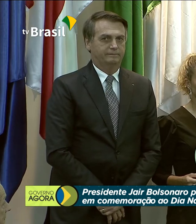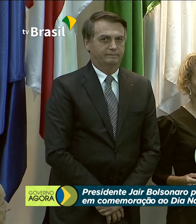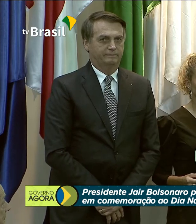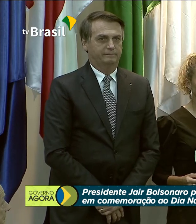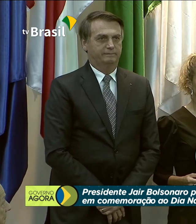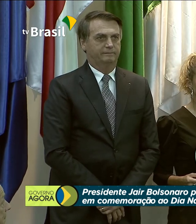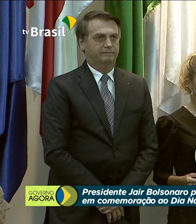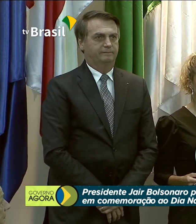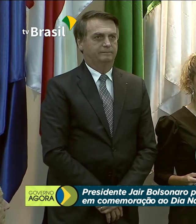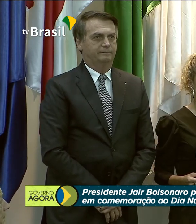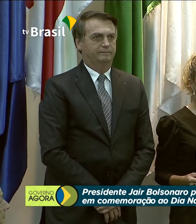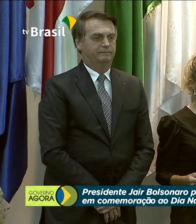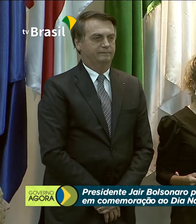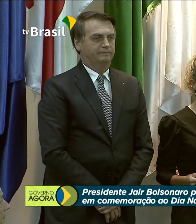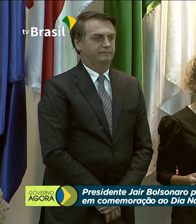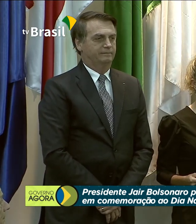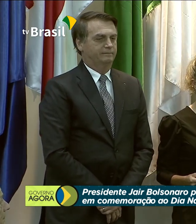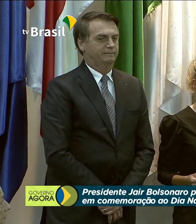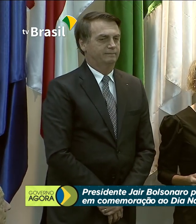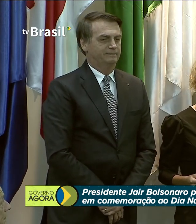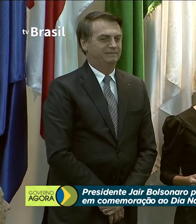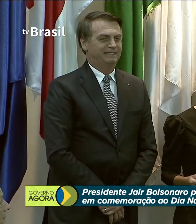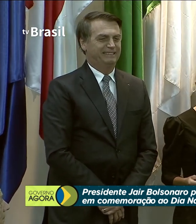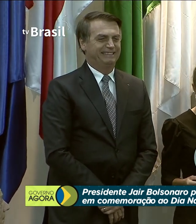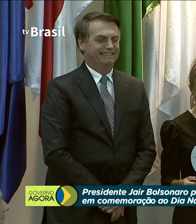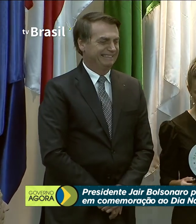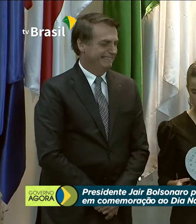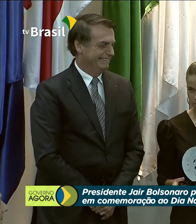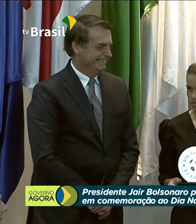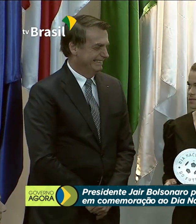Atualmente, defende o Corinthians.